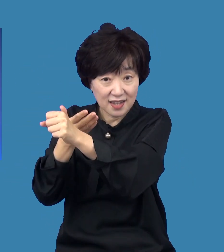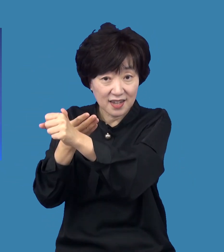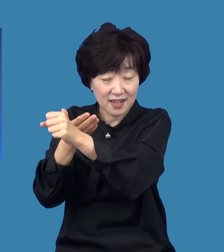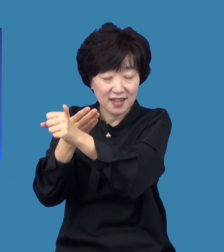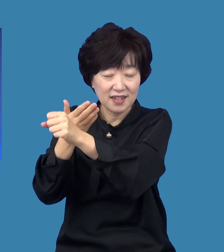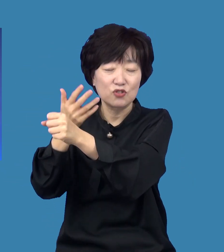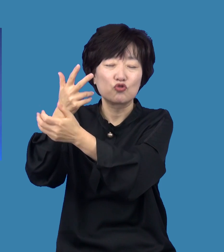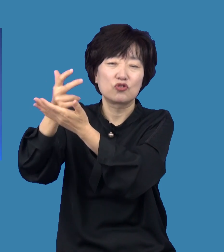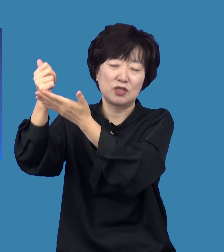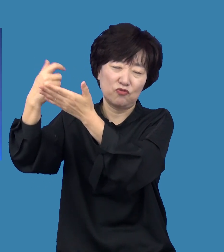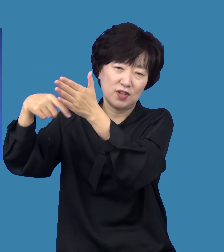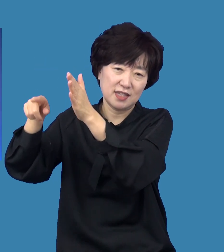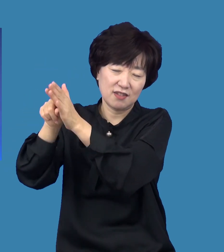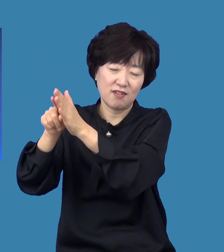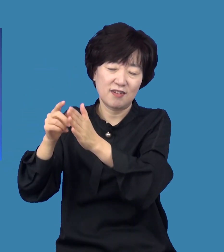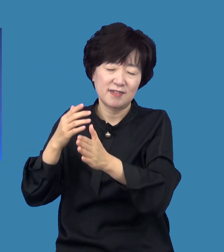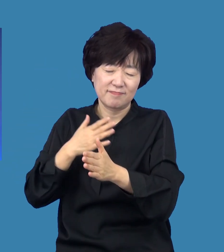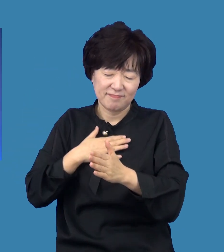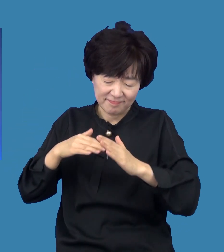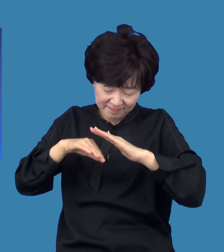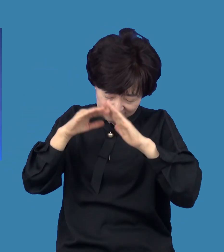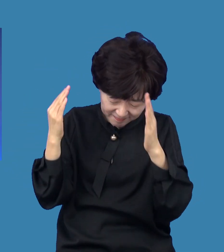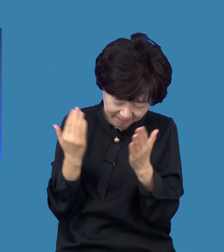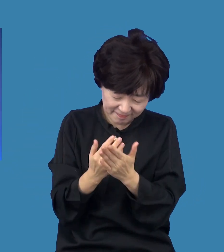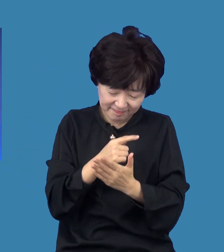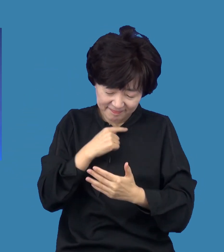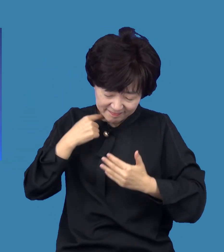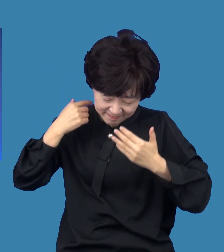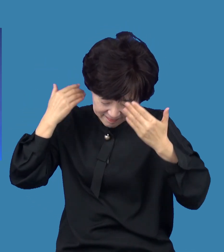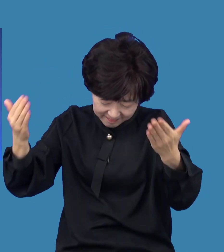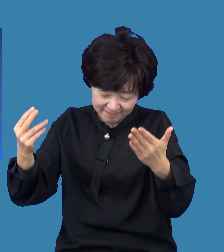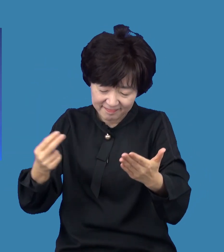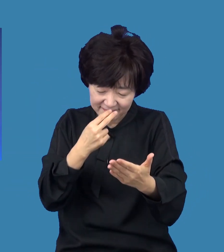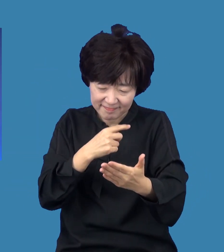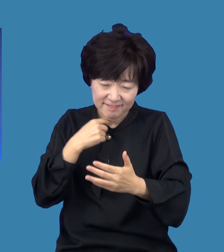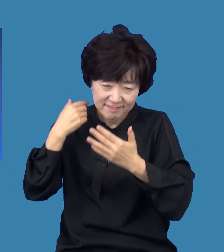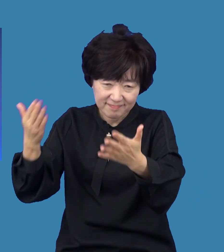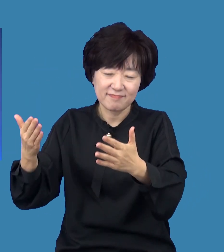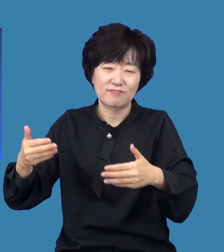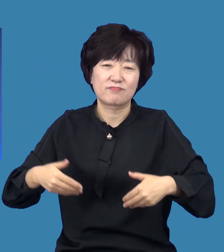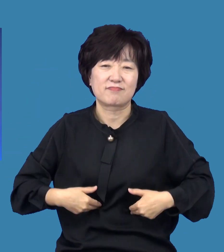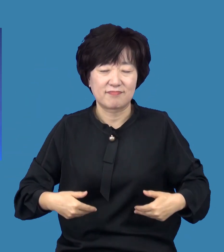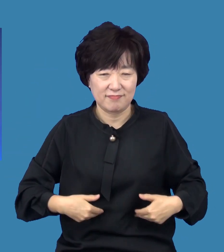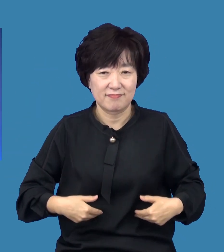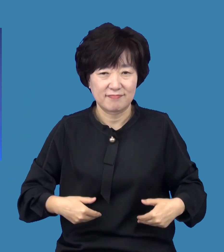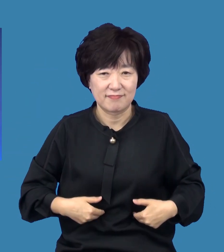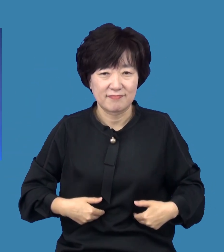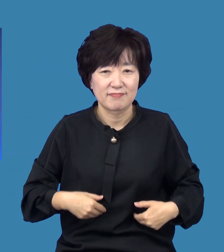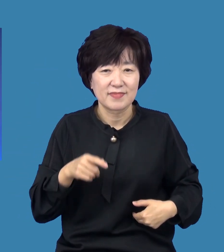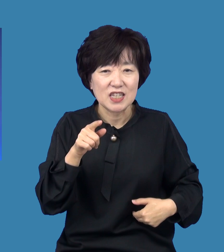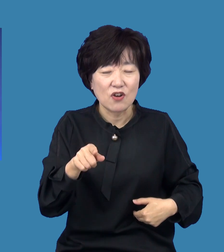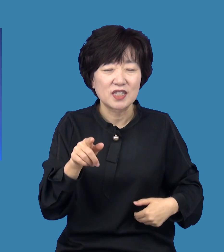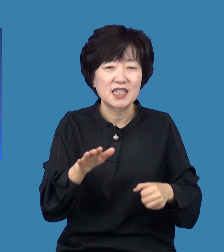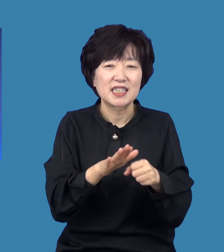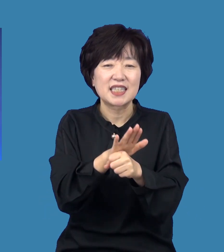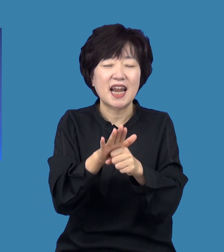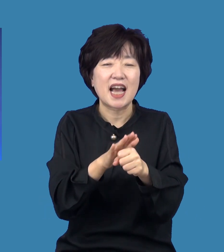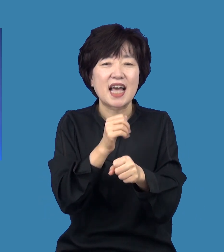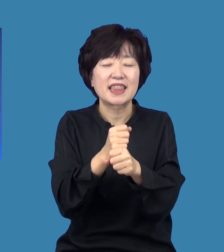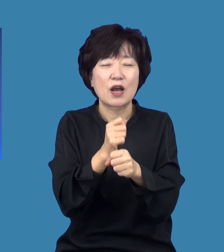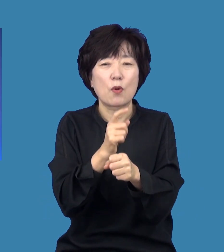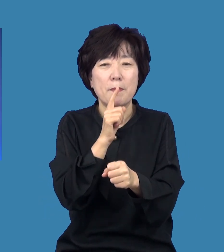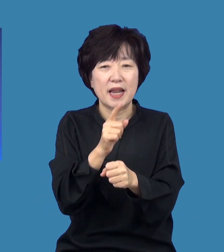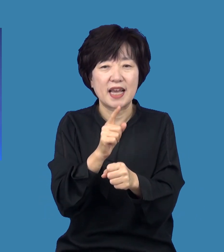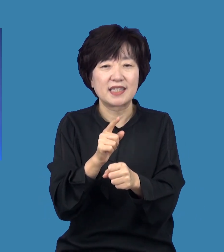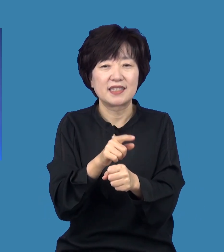그렇다면 주를 위해서 어떤 희생을 치르셨습니까? 이것이 주님을 사랑한다고 말하는 여러분의